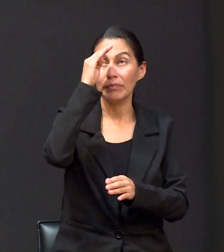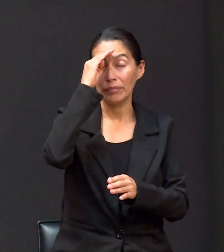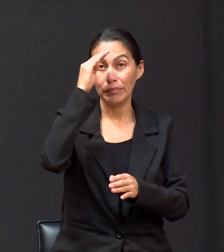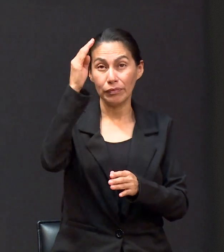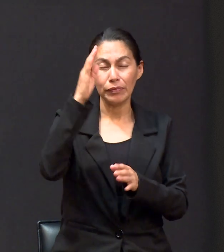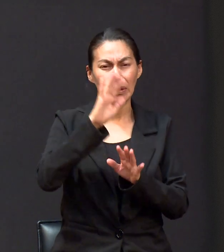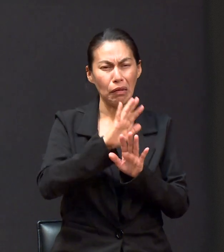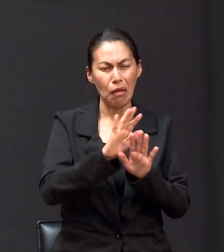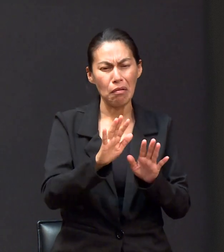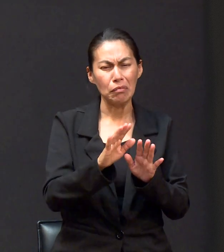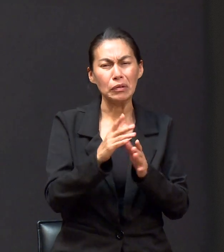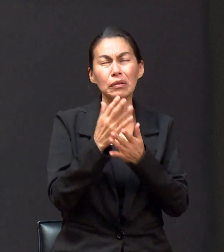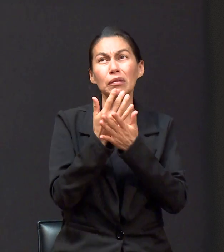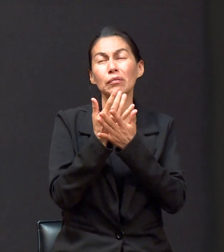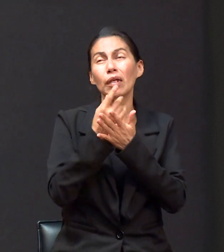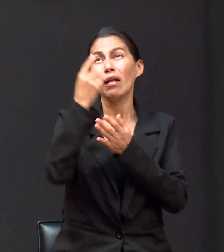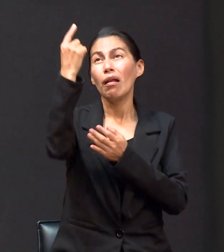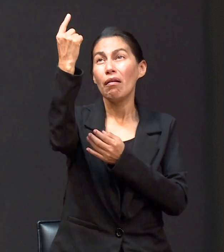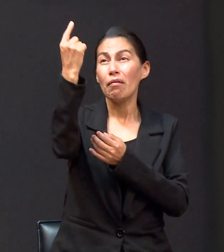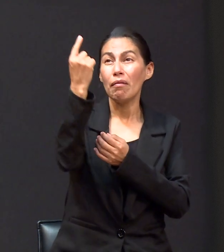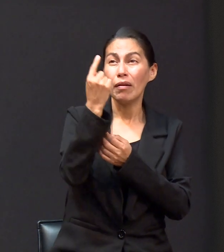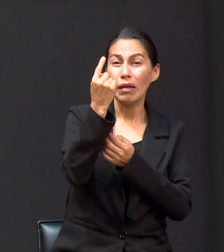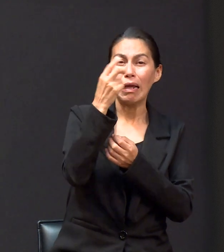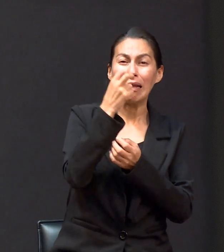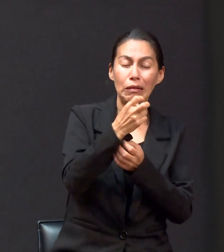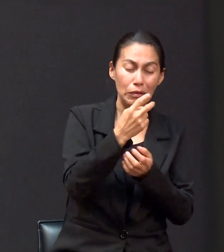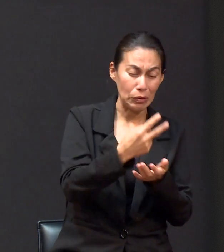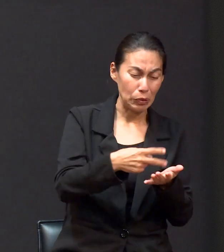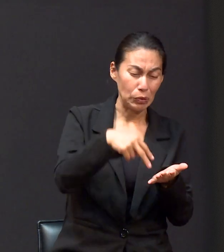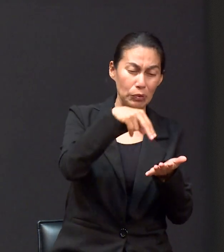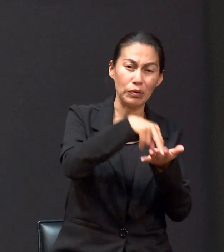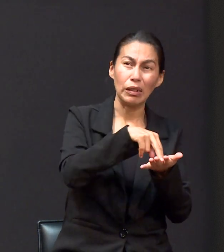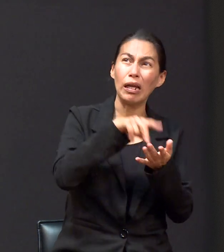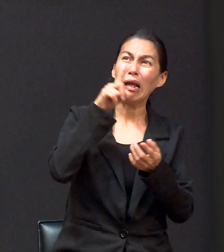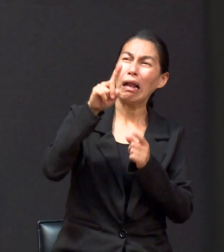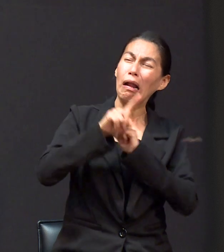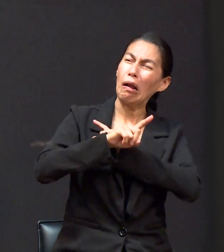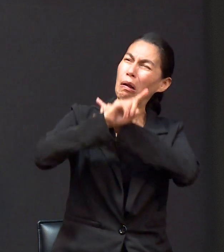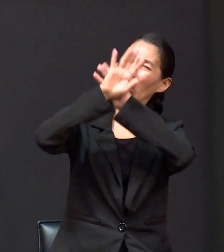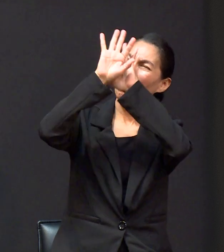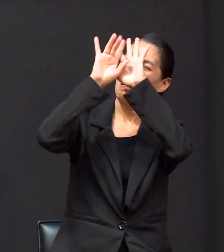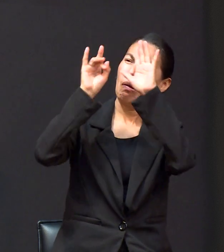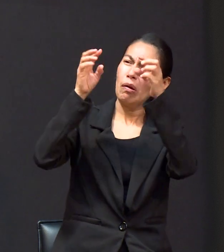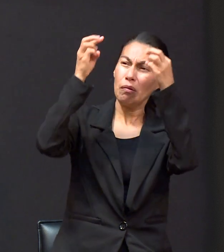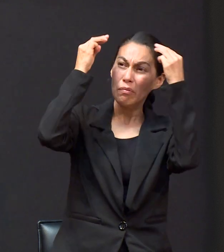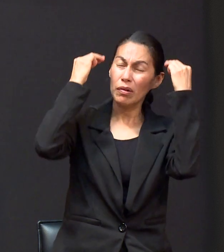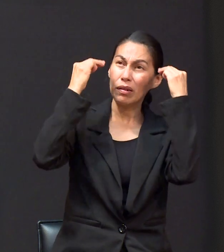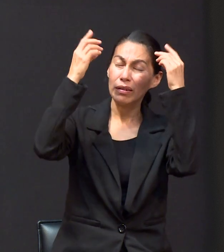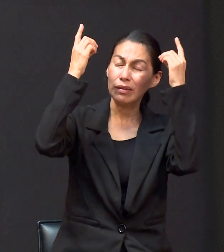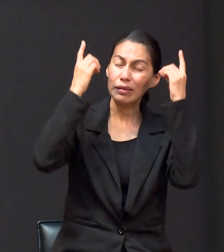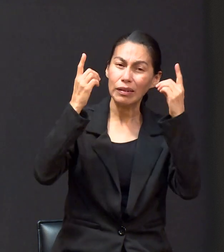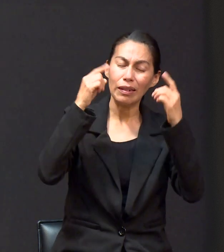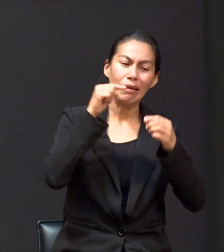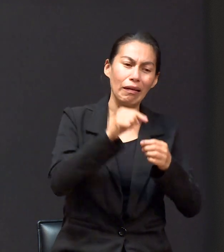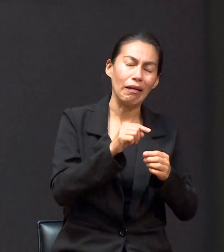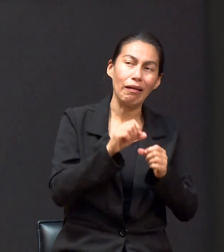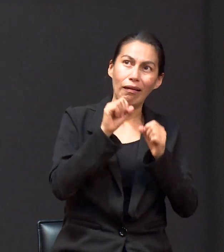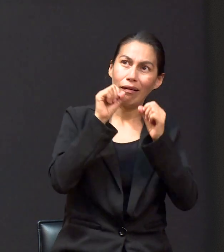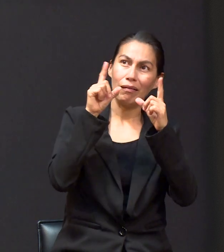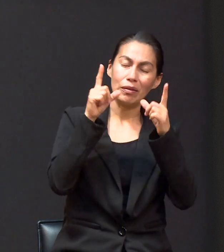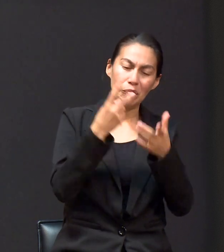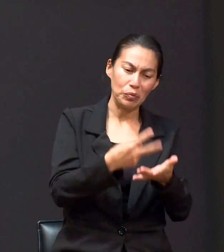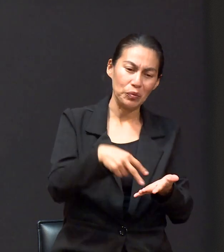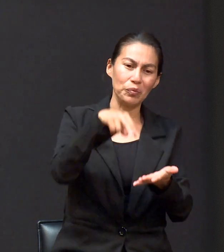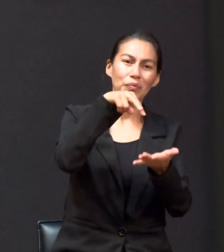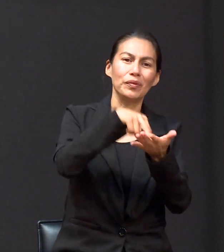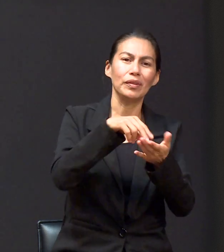del Señor hasta la venida del Señor, cuando Él vendrá en gloria y majestad. Así